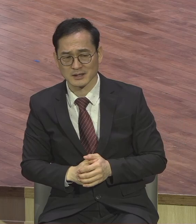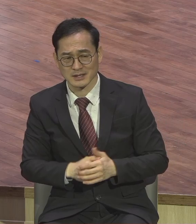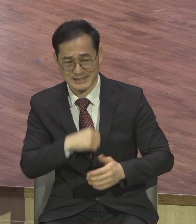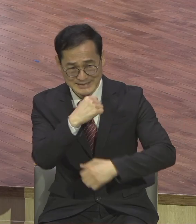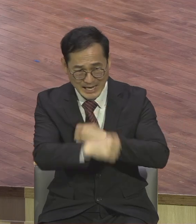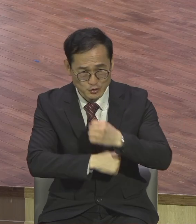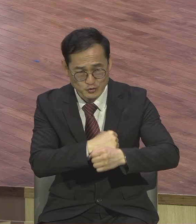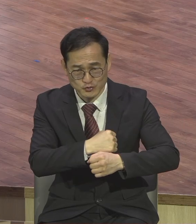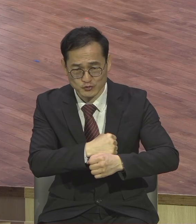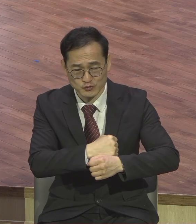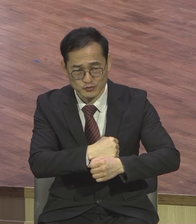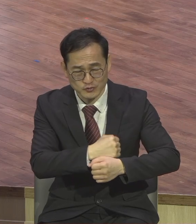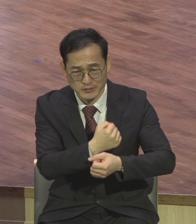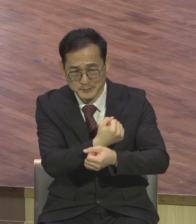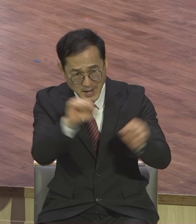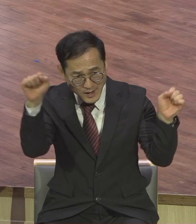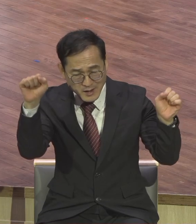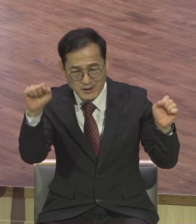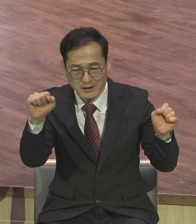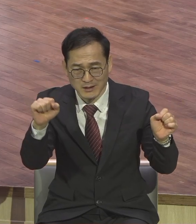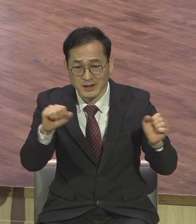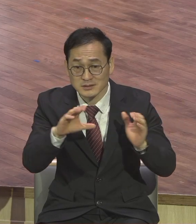몰라가지고